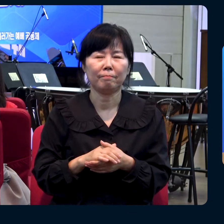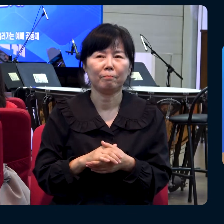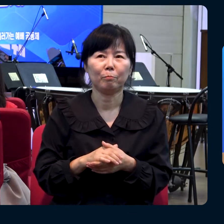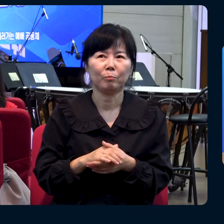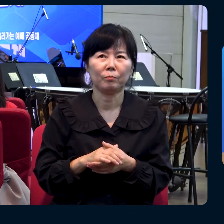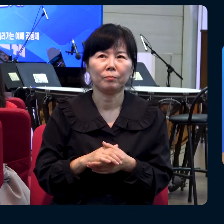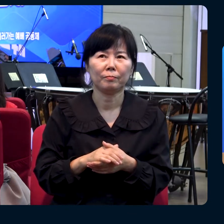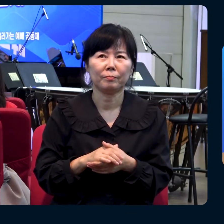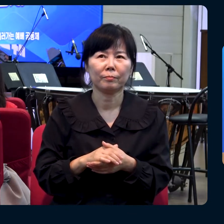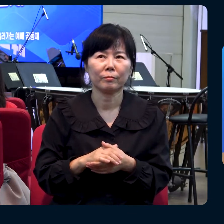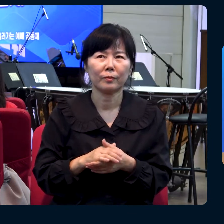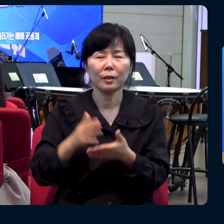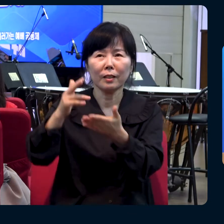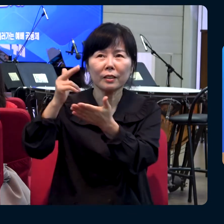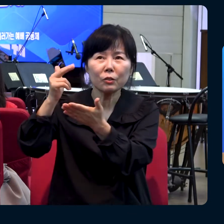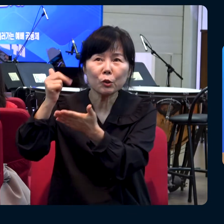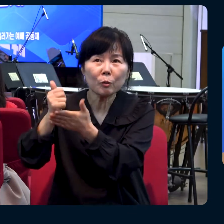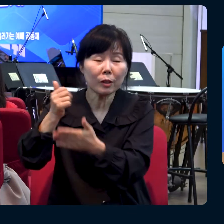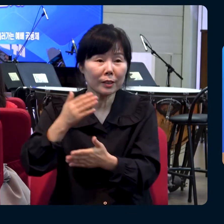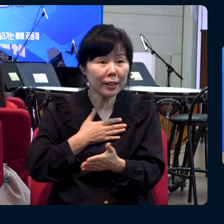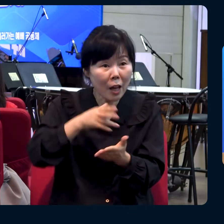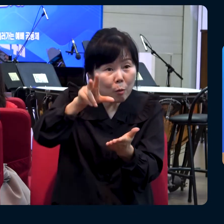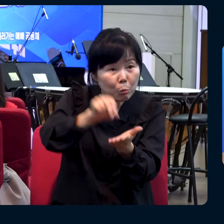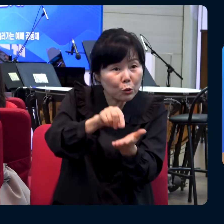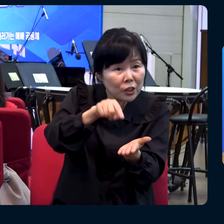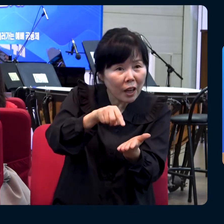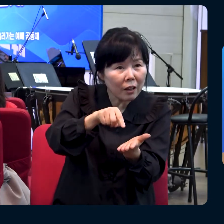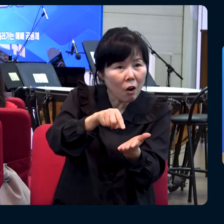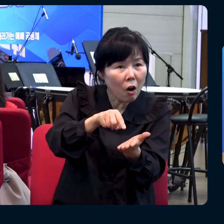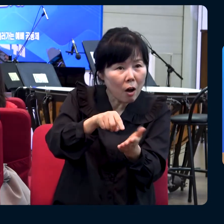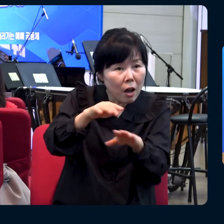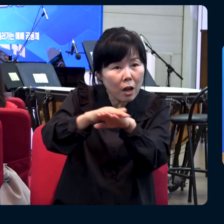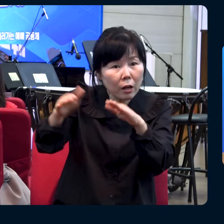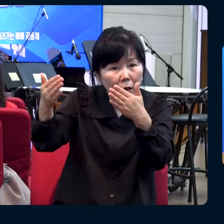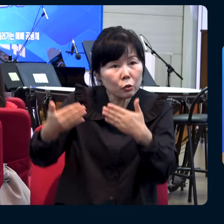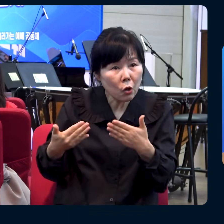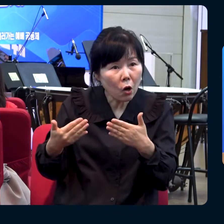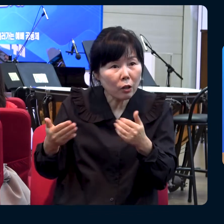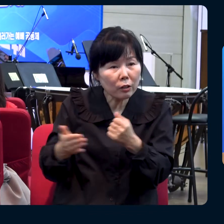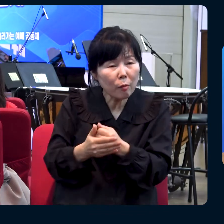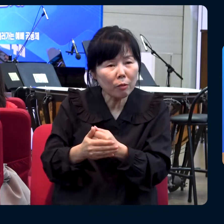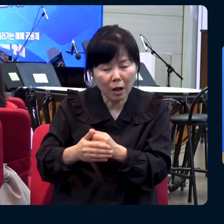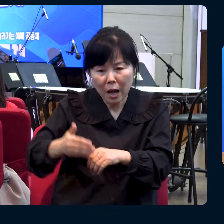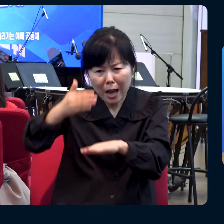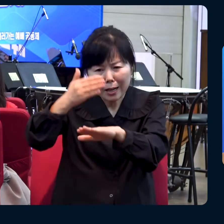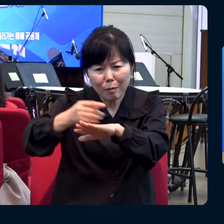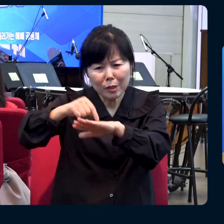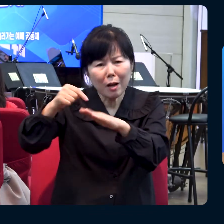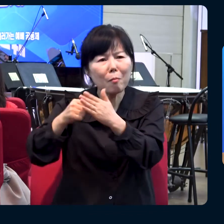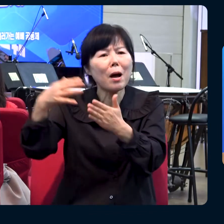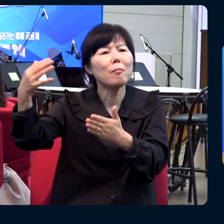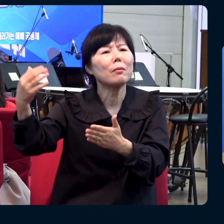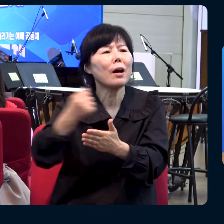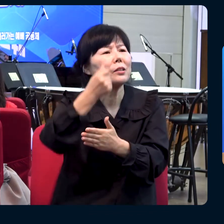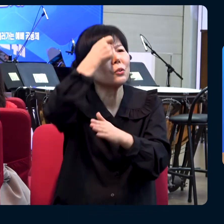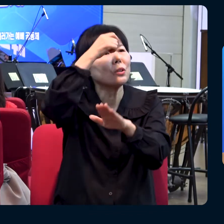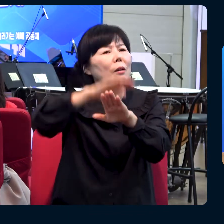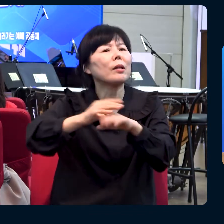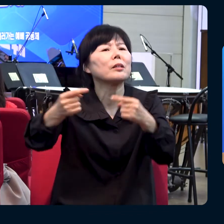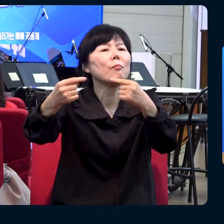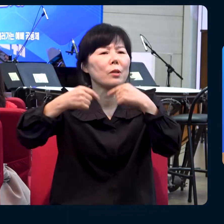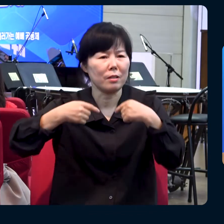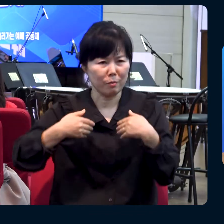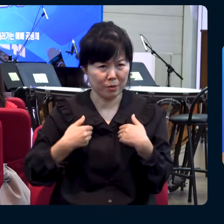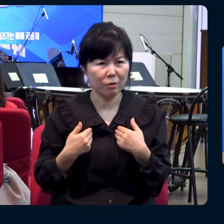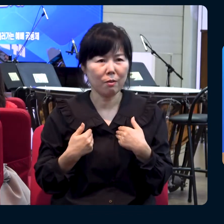바랍니다. 왜냐하면 우리 주님이 내 문제를 붙들고 계신 걸 믿기 때문에 감사함으로 들어오셔야 돼요. 우리는 가끔